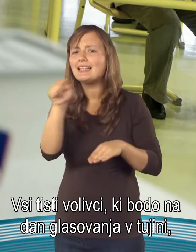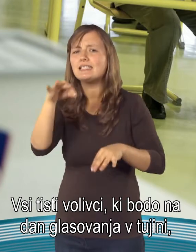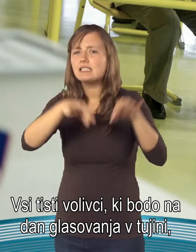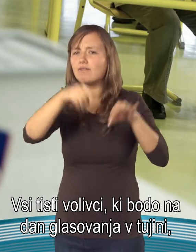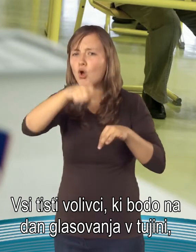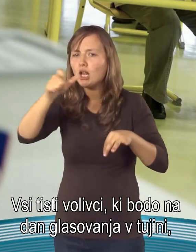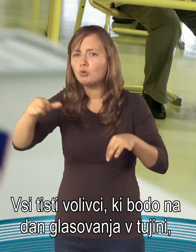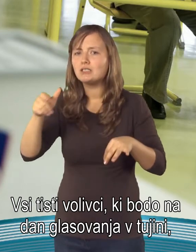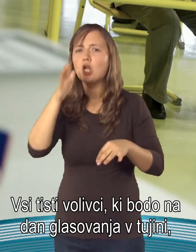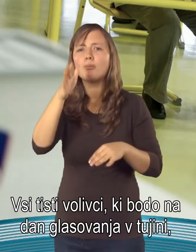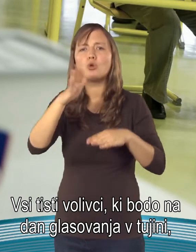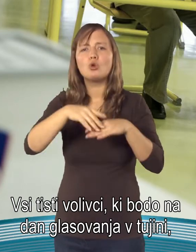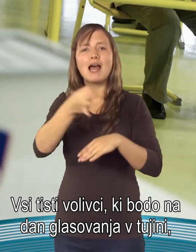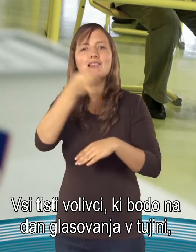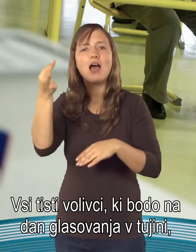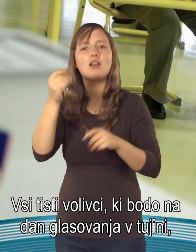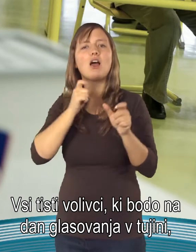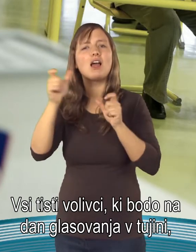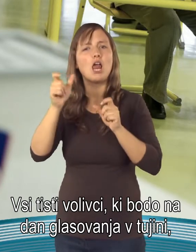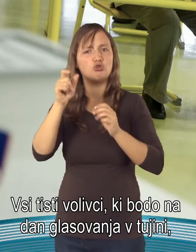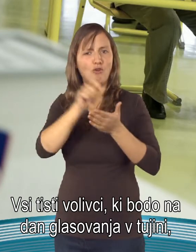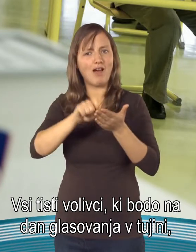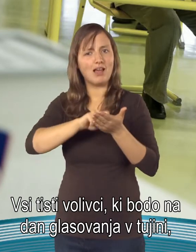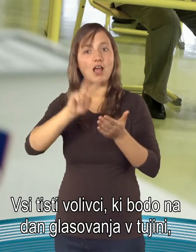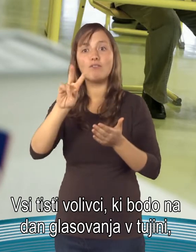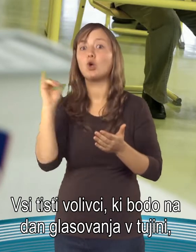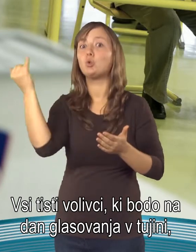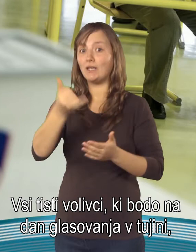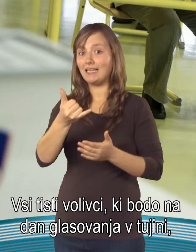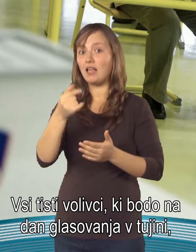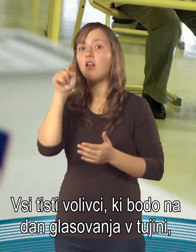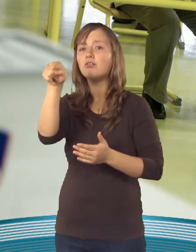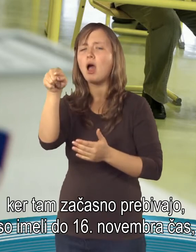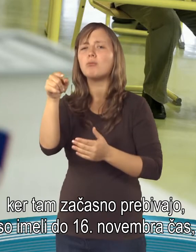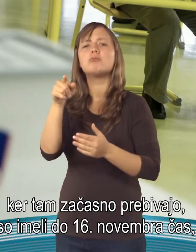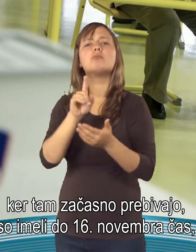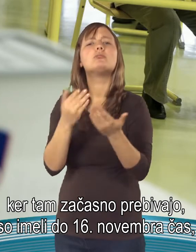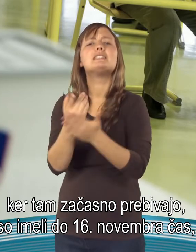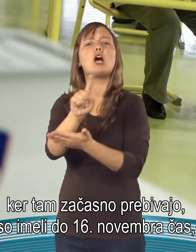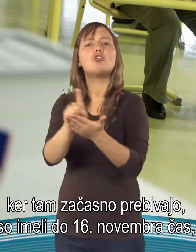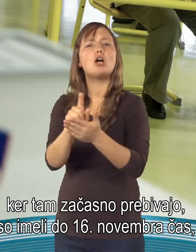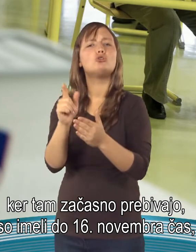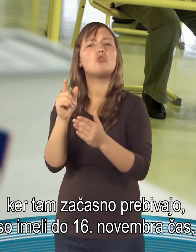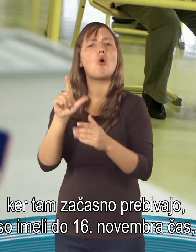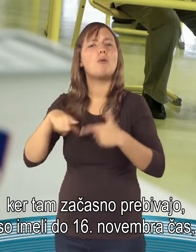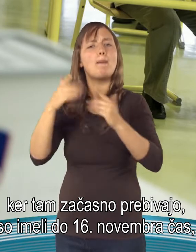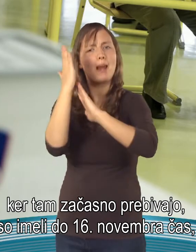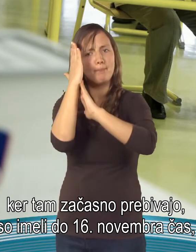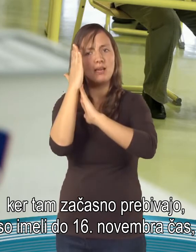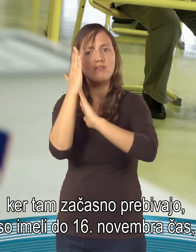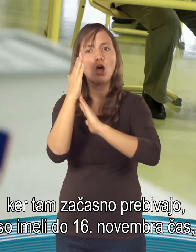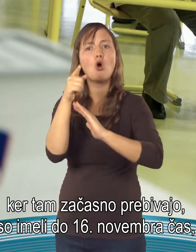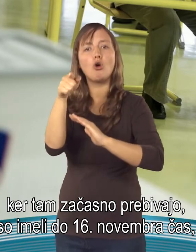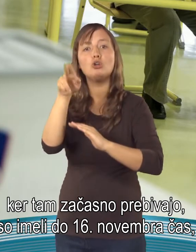Vsi tisti volivci, ki bodo na dan glasovanja v tujini, ker tam začasno prebivajo, so imeli do 16. novembra